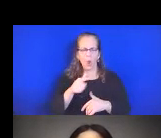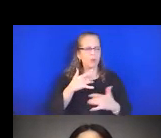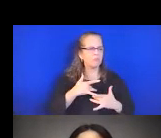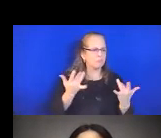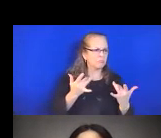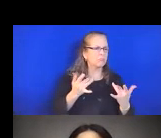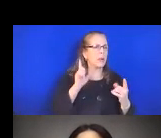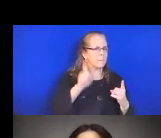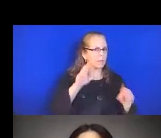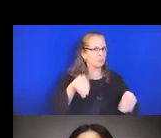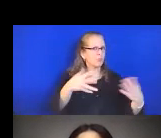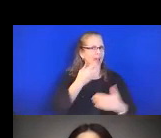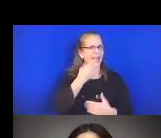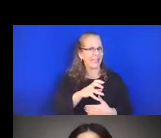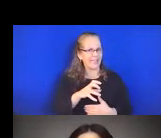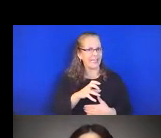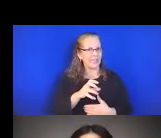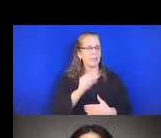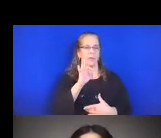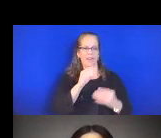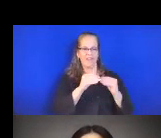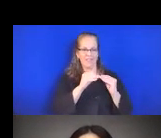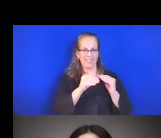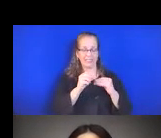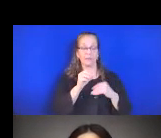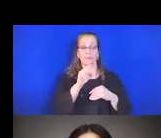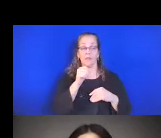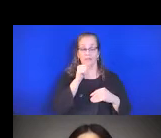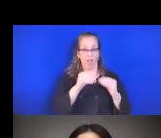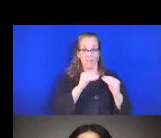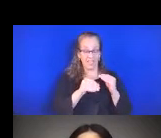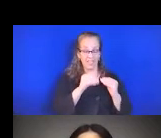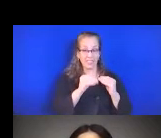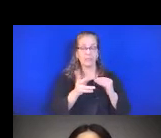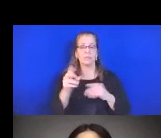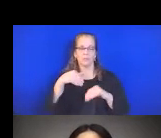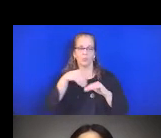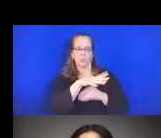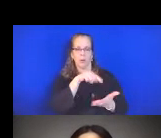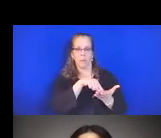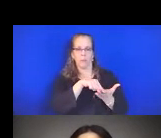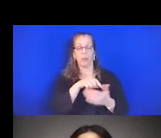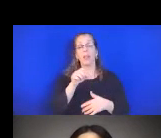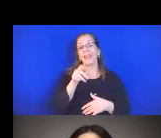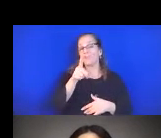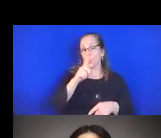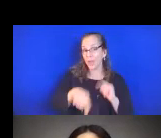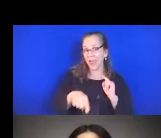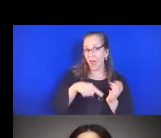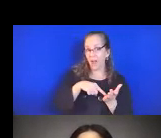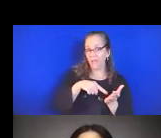房间的一定温度的。那早上六点钟到十点钟之间呢，应该是在气温